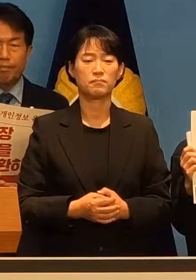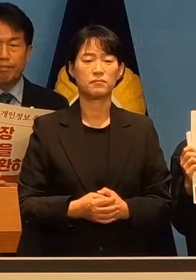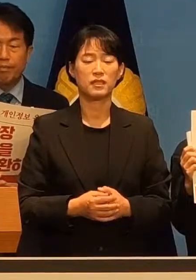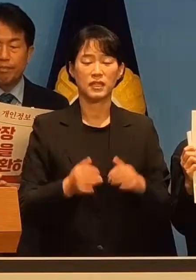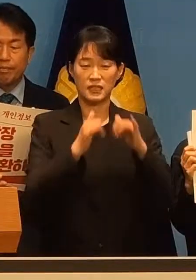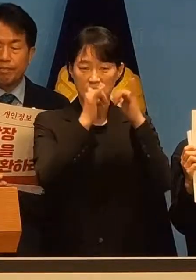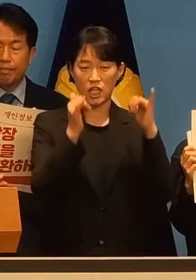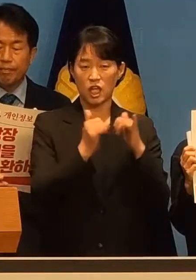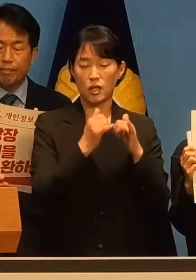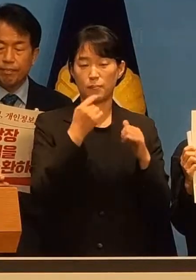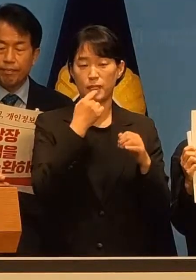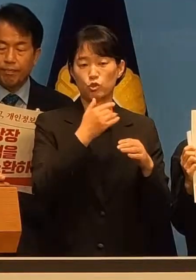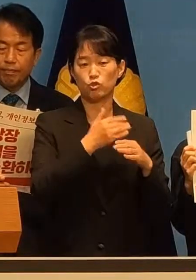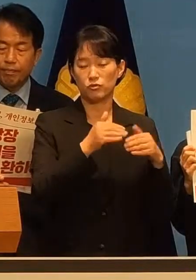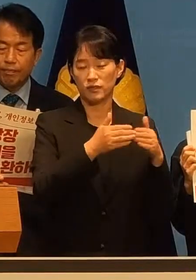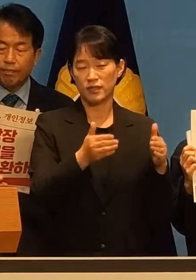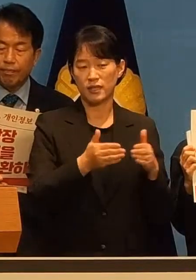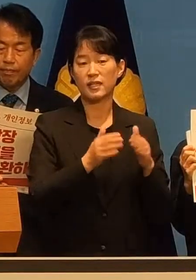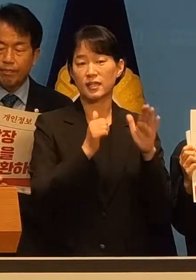사회민주당 대표 국회의원 한창민입니다.